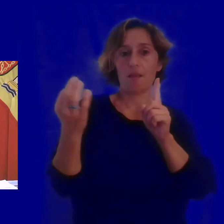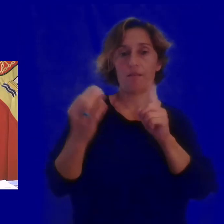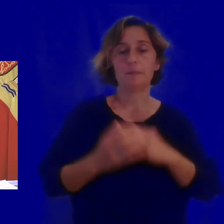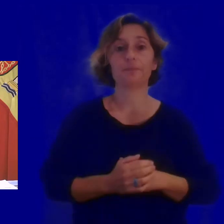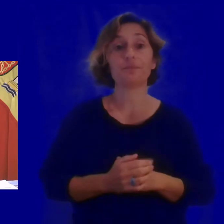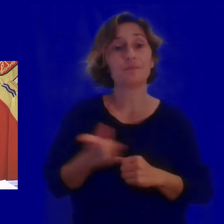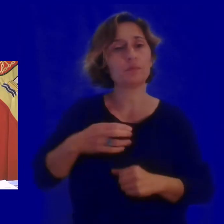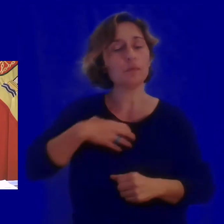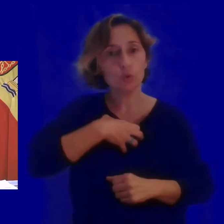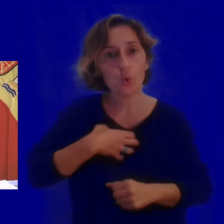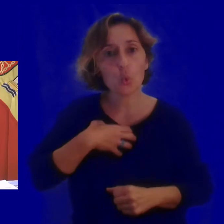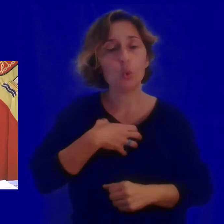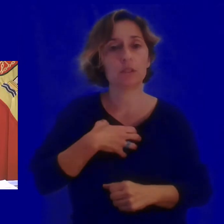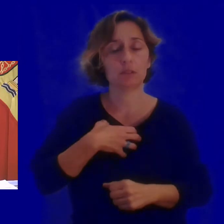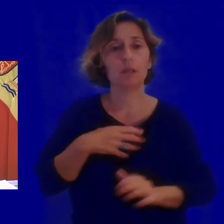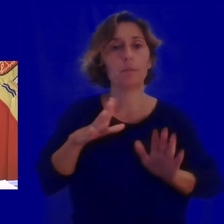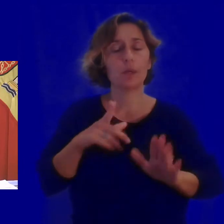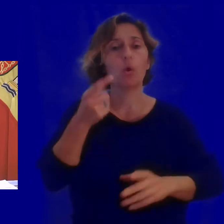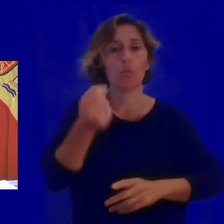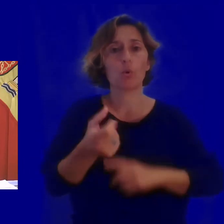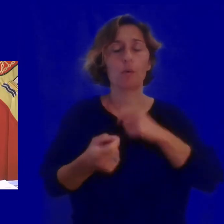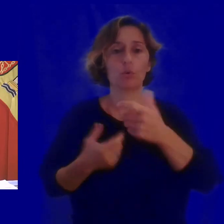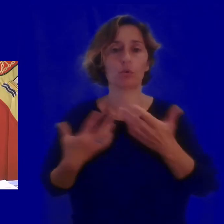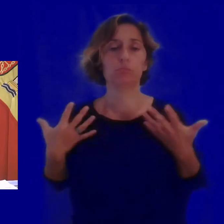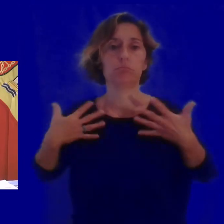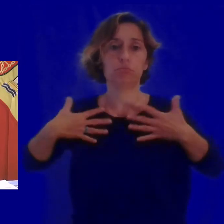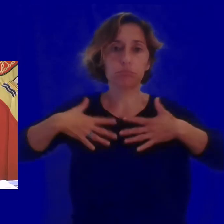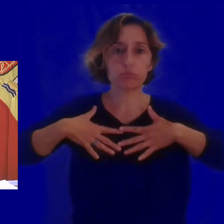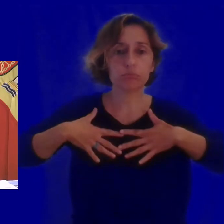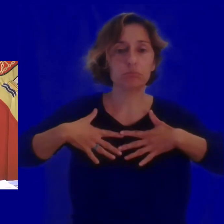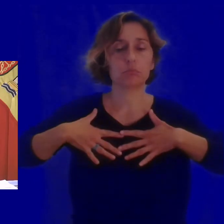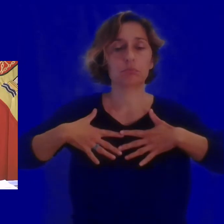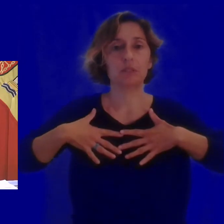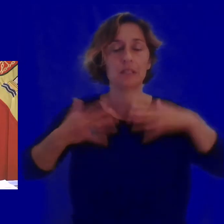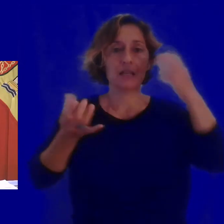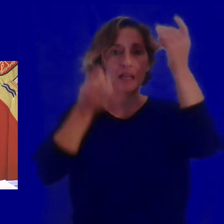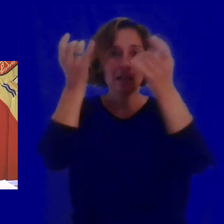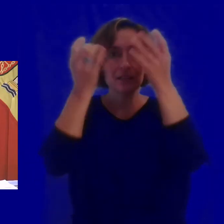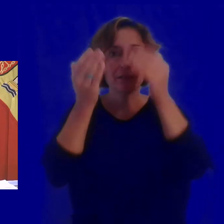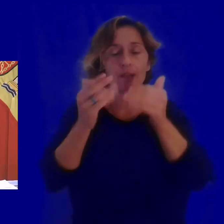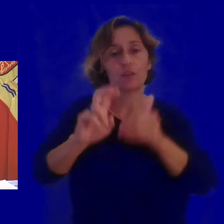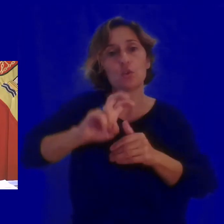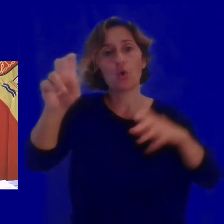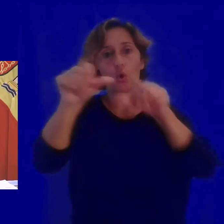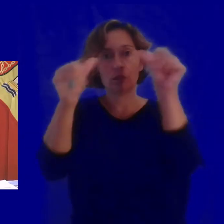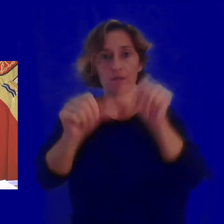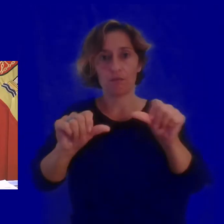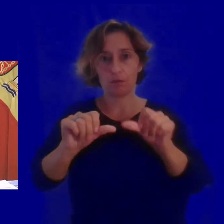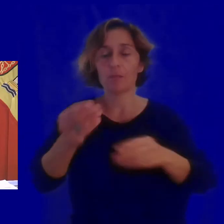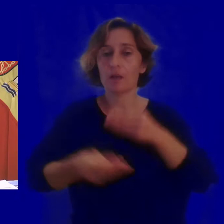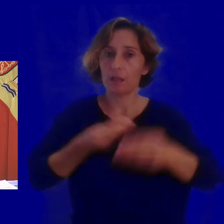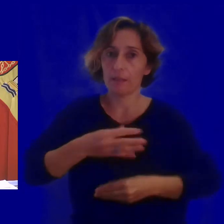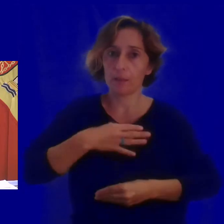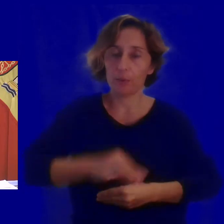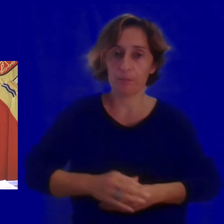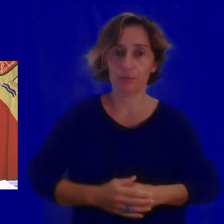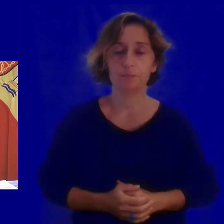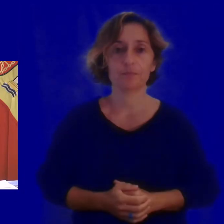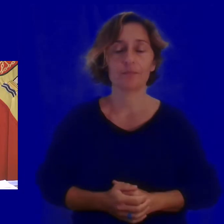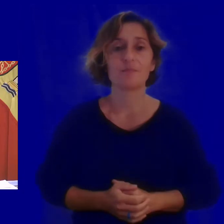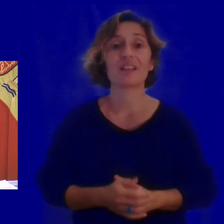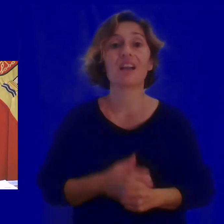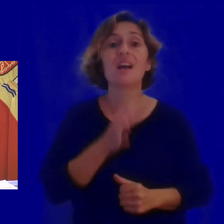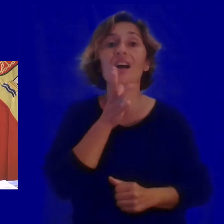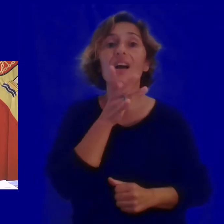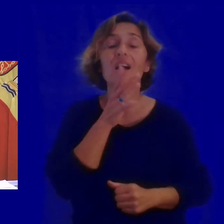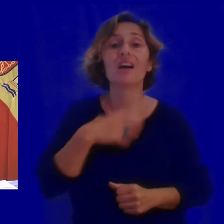nos cuestan pero que vamos incorporando para poder ir haciendo las actividades de otra manera. Ahora lo difícil es